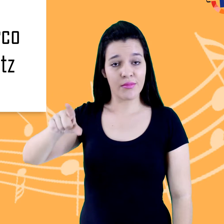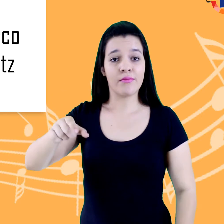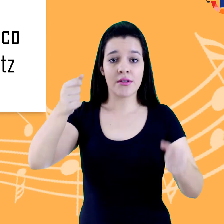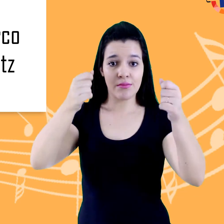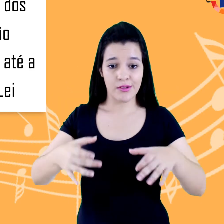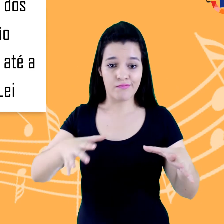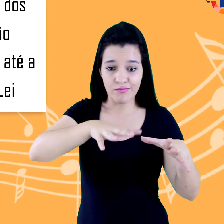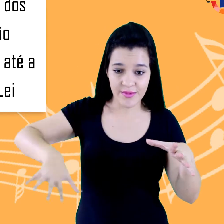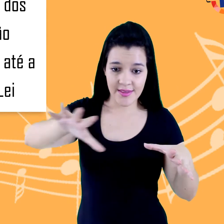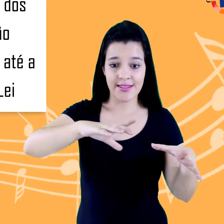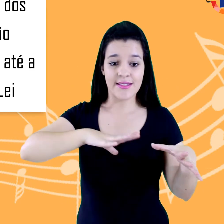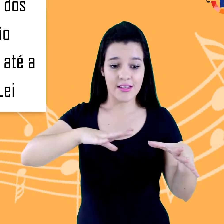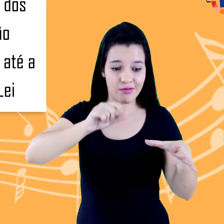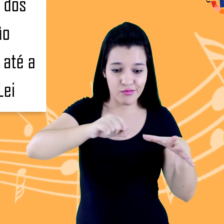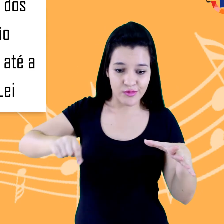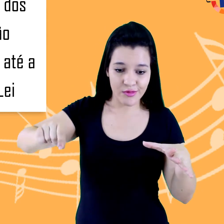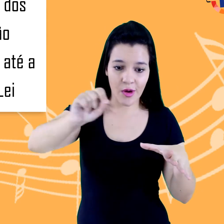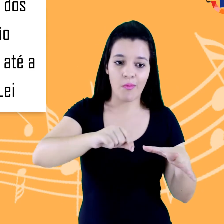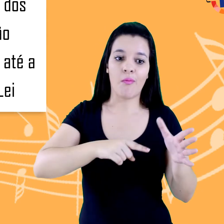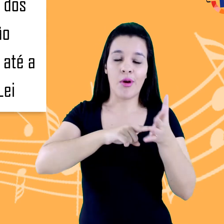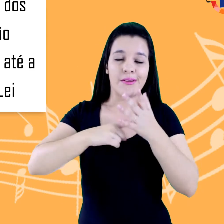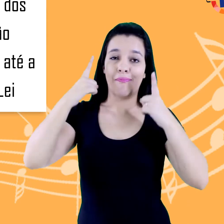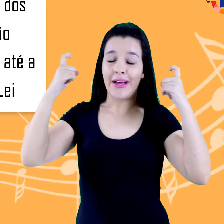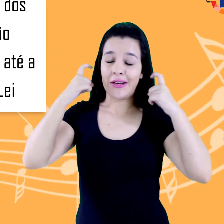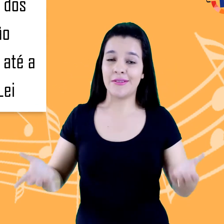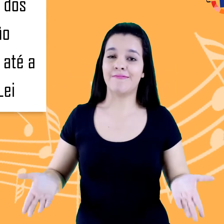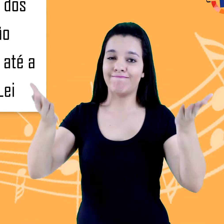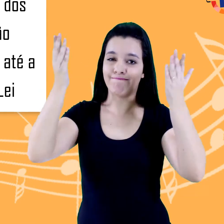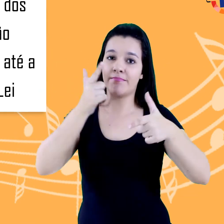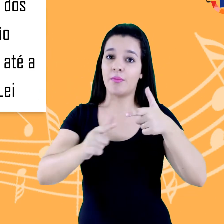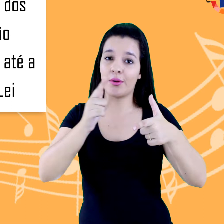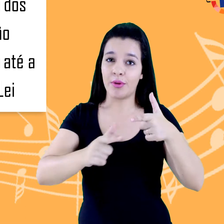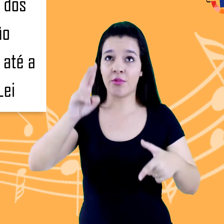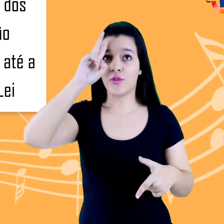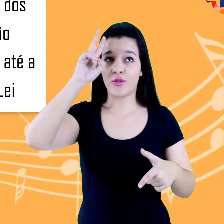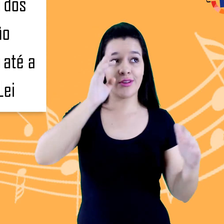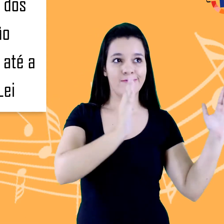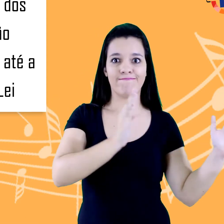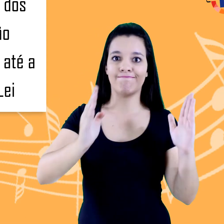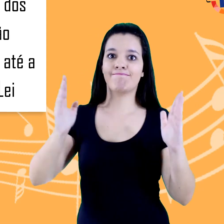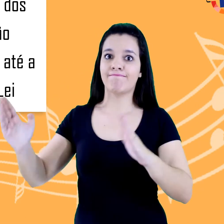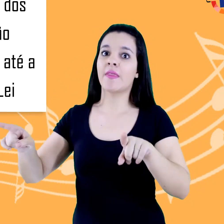dos impactos da poluição sonora, breve histórico até a regulamentação da